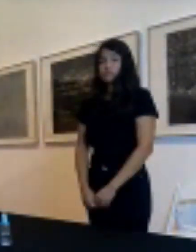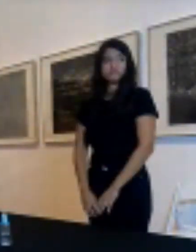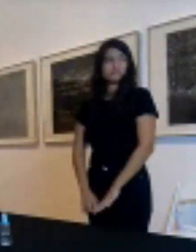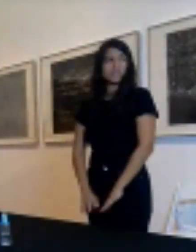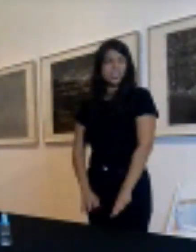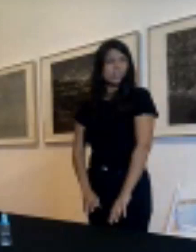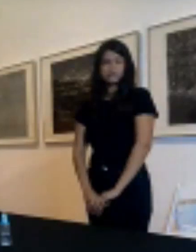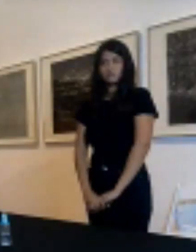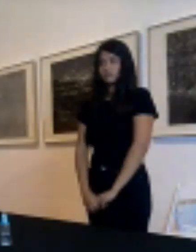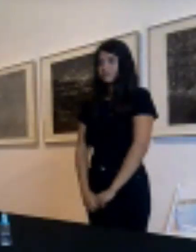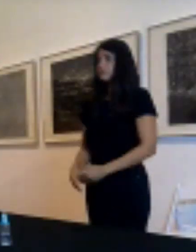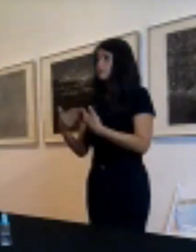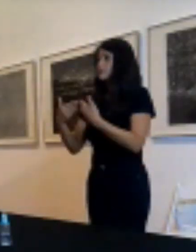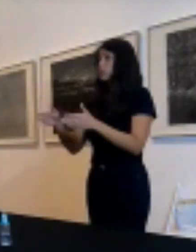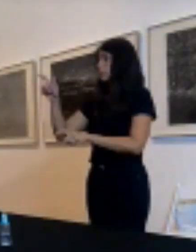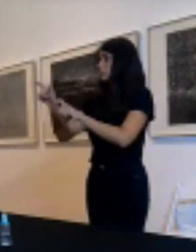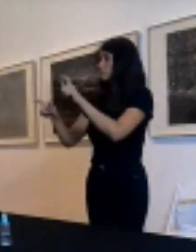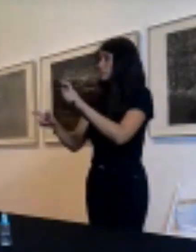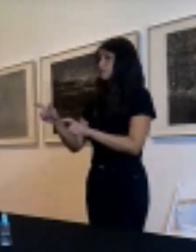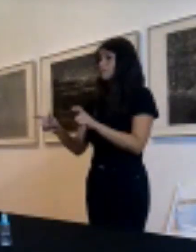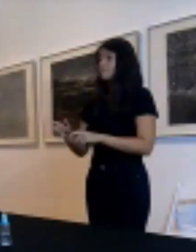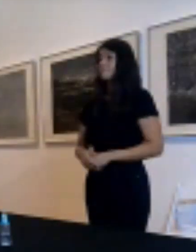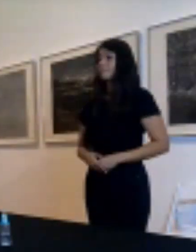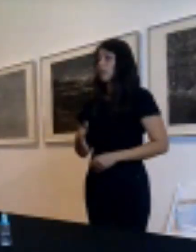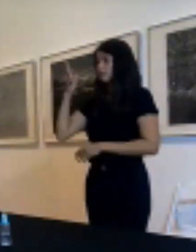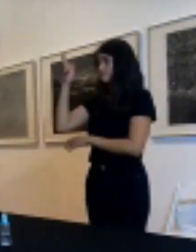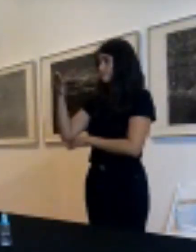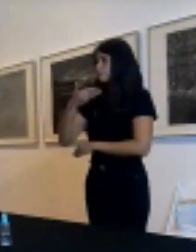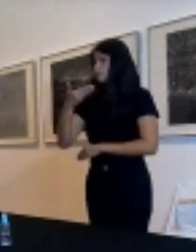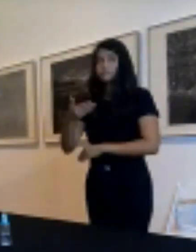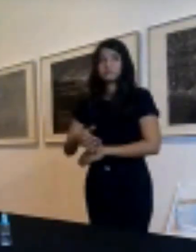a cualquiera de los integrantes o las integrantes de la mesa.